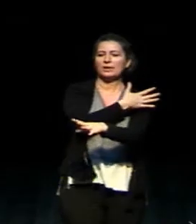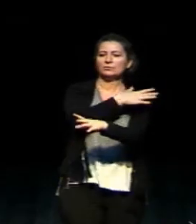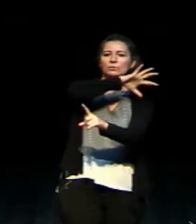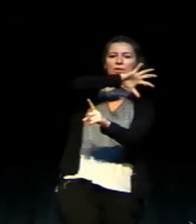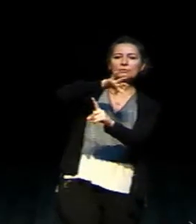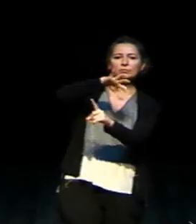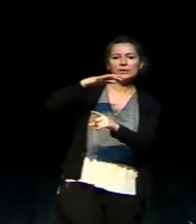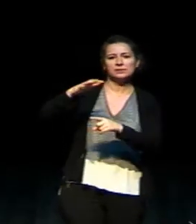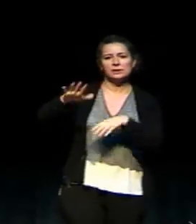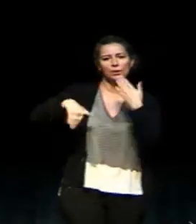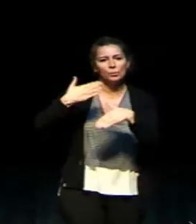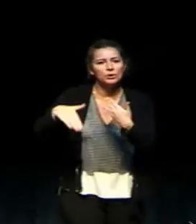aqui,